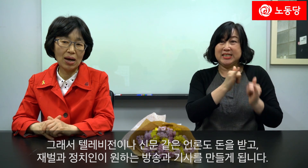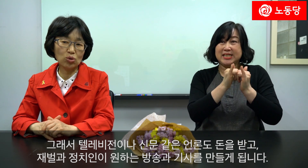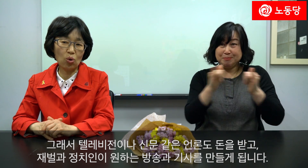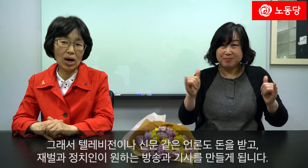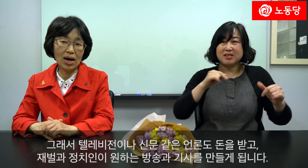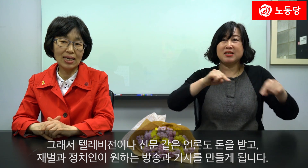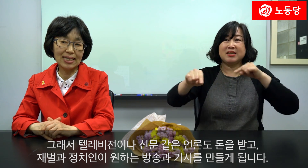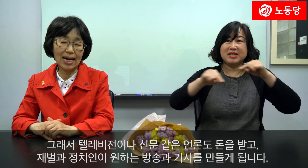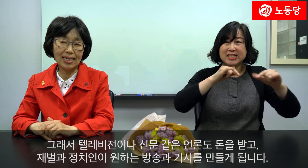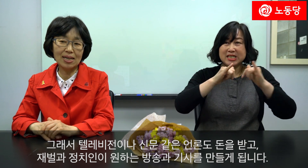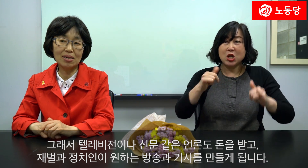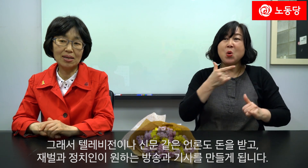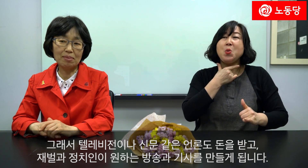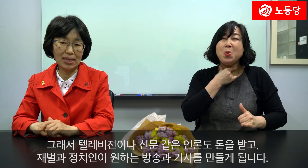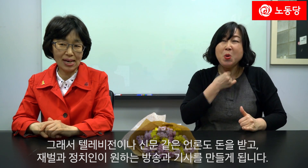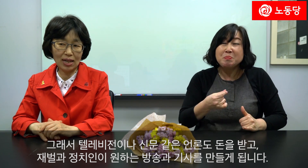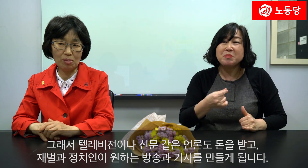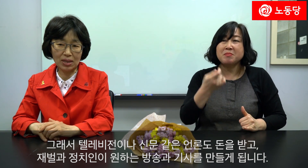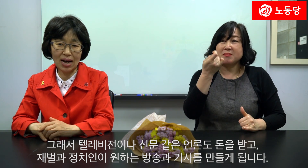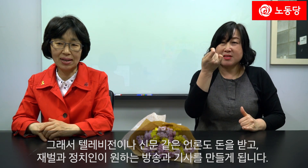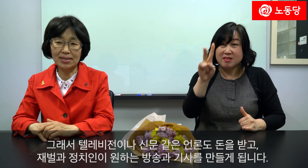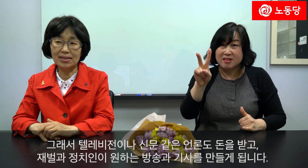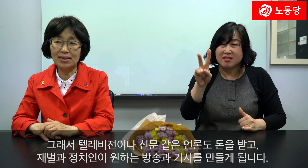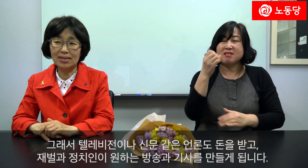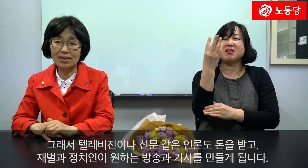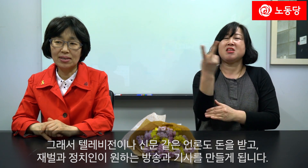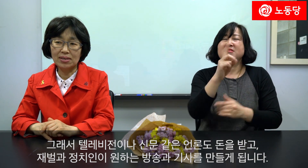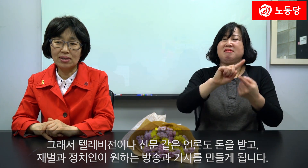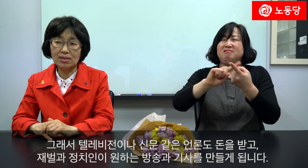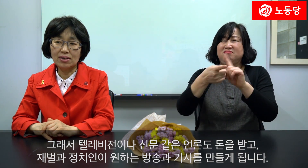원하는 방송과 기사를 만들게 됩니다.